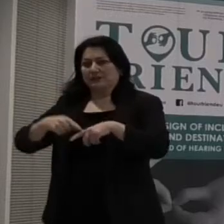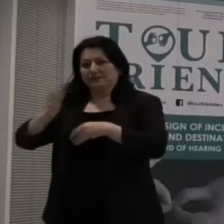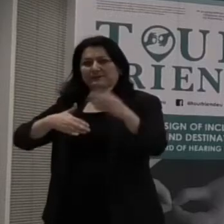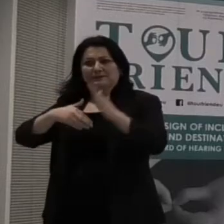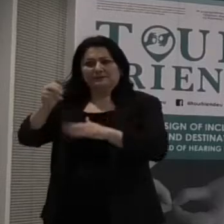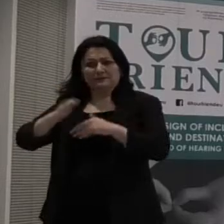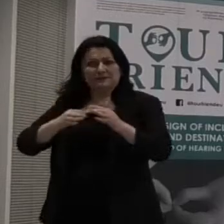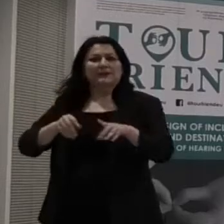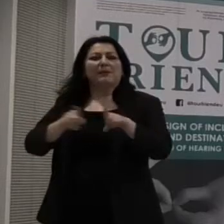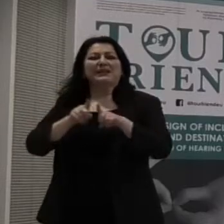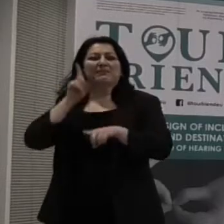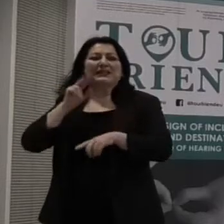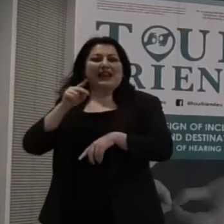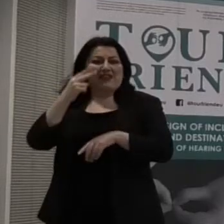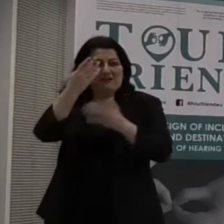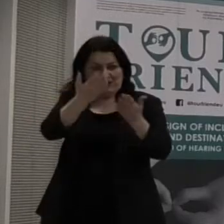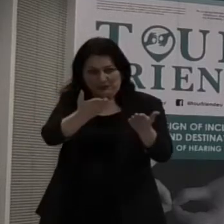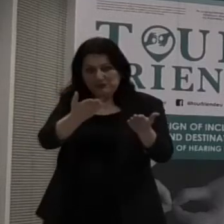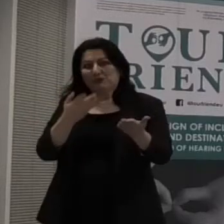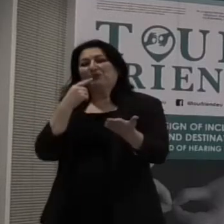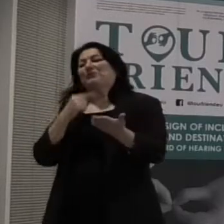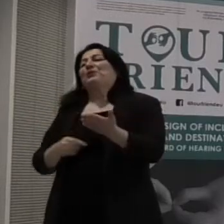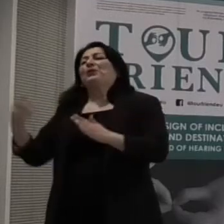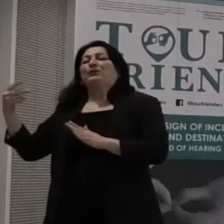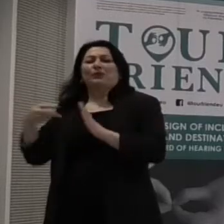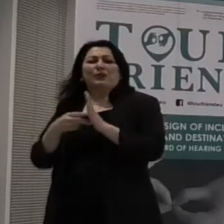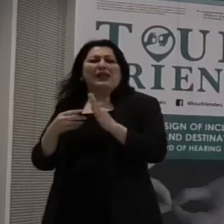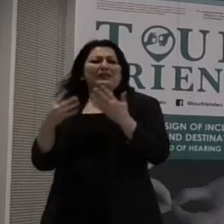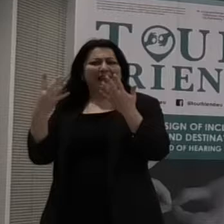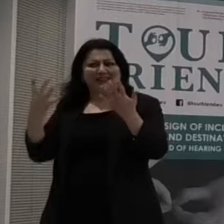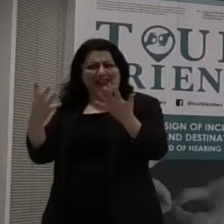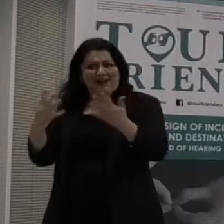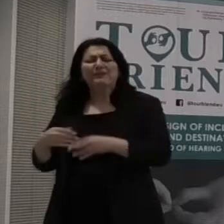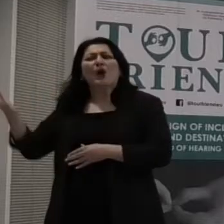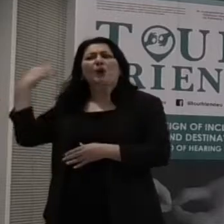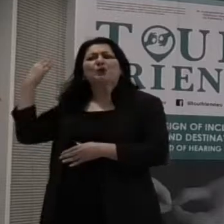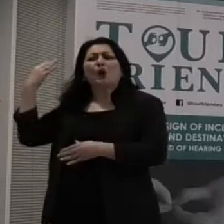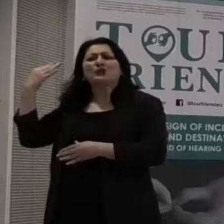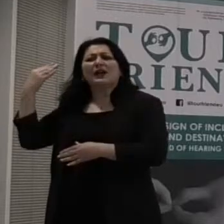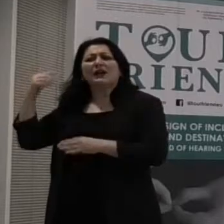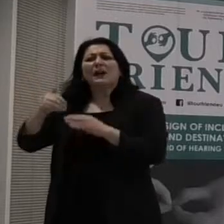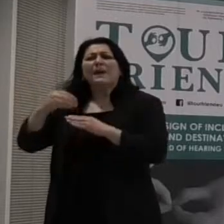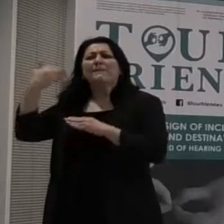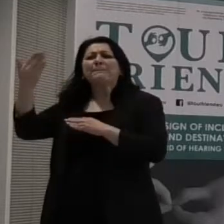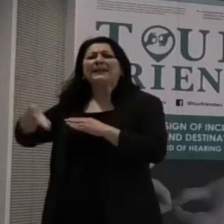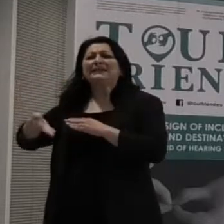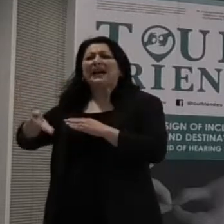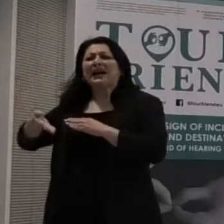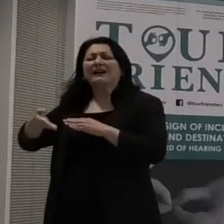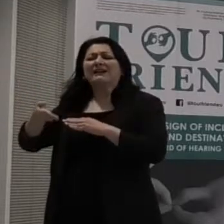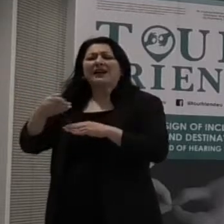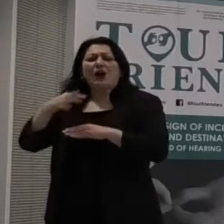Άρα στάθη το 2017, τη χρονιά που δεν το ήξερα αυτό, και ευχαριστώ για την πληροφορία, λίγους μήνες αργότερα η νοηματική